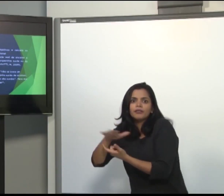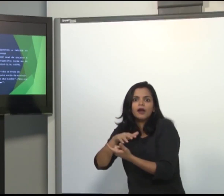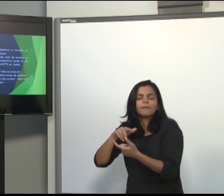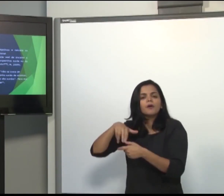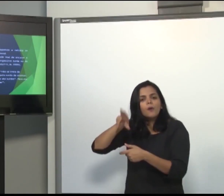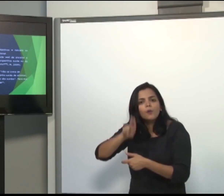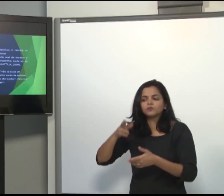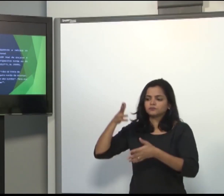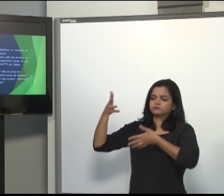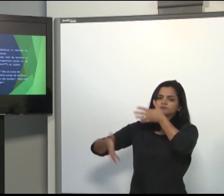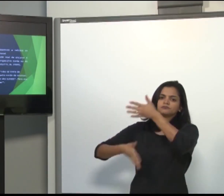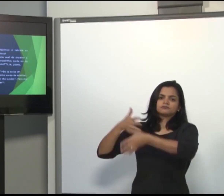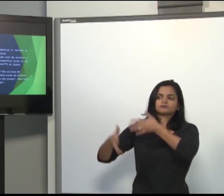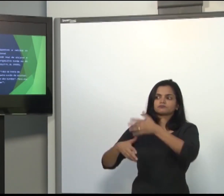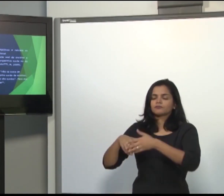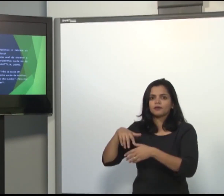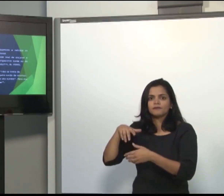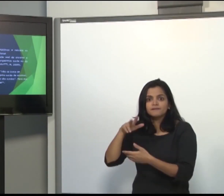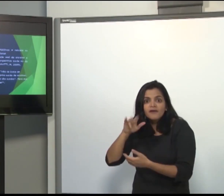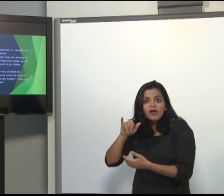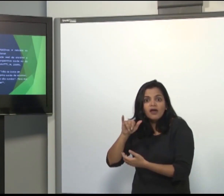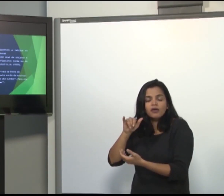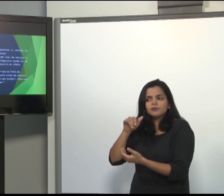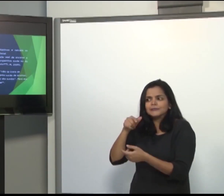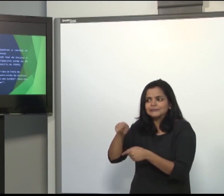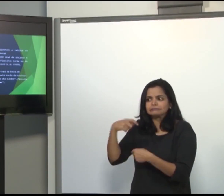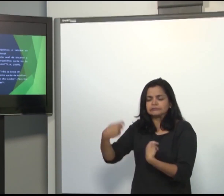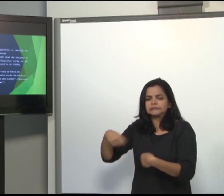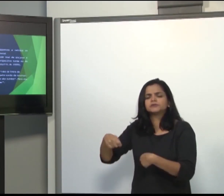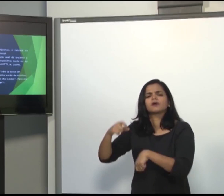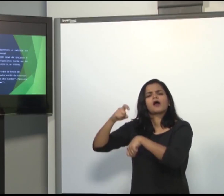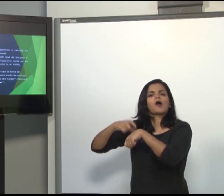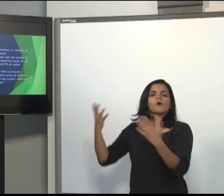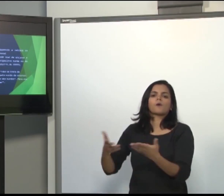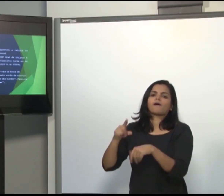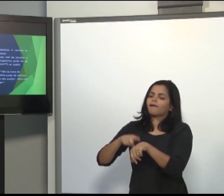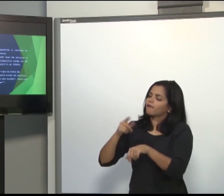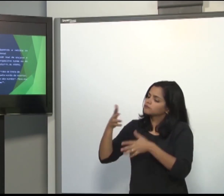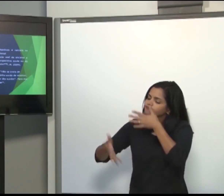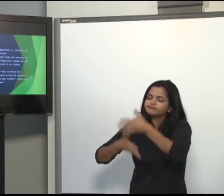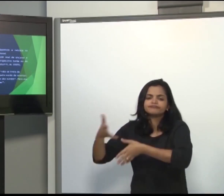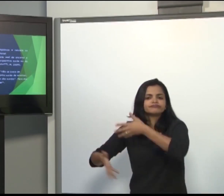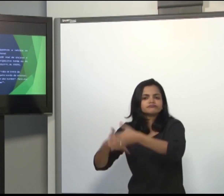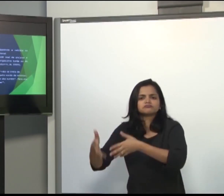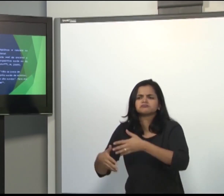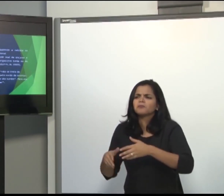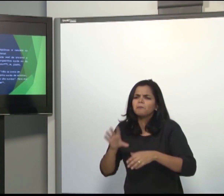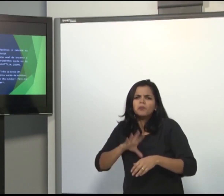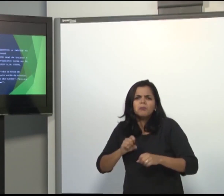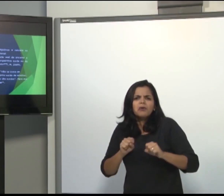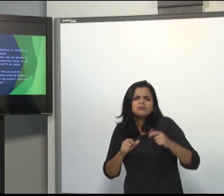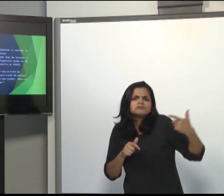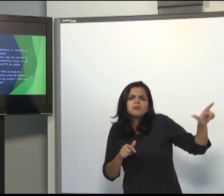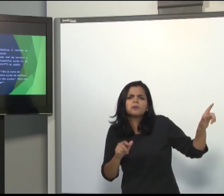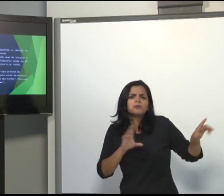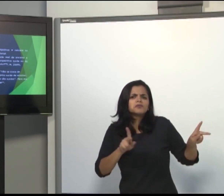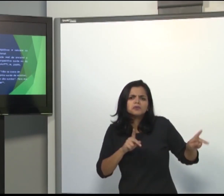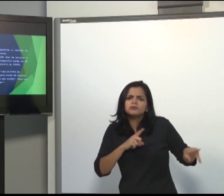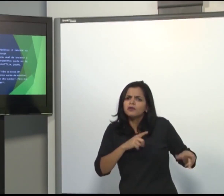sinais, então será tudo em língua de sinais. Português em outro momento, em outro processo. Eu preciso me